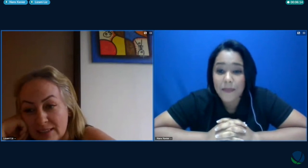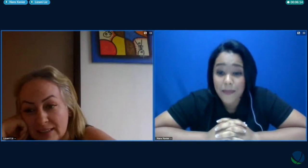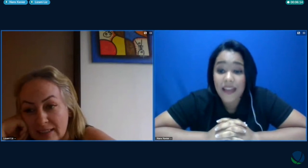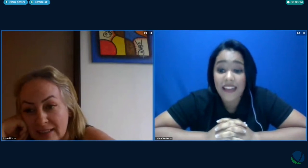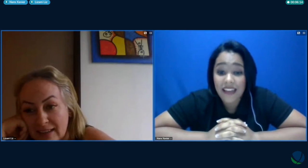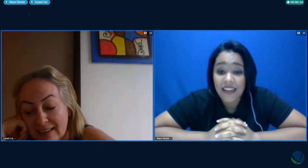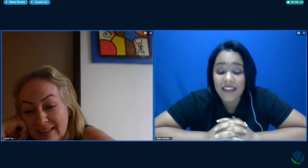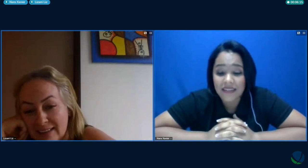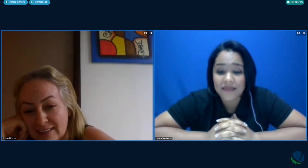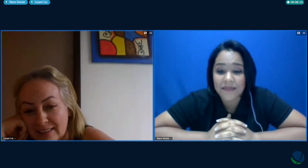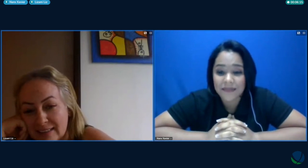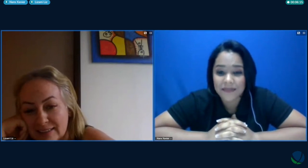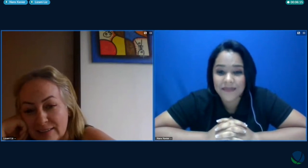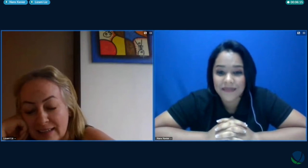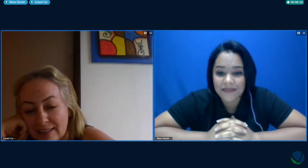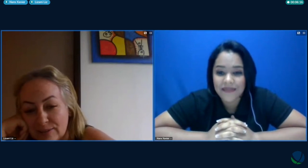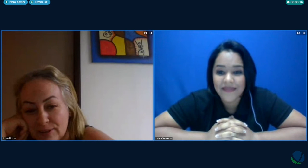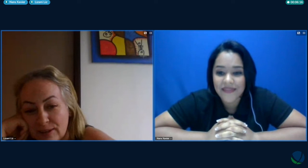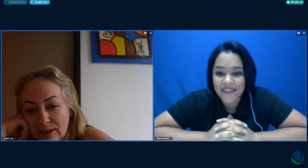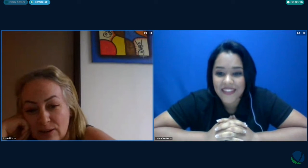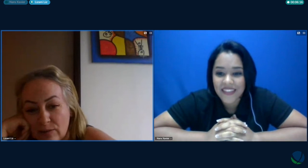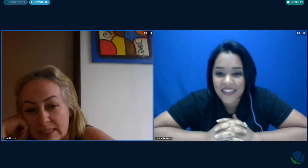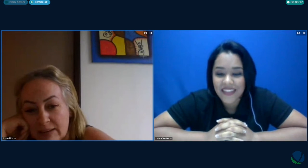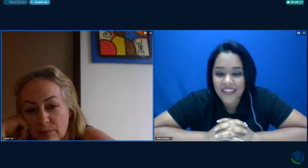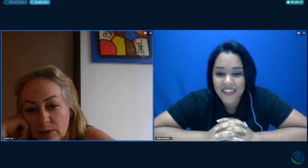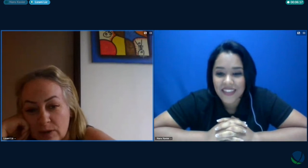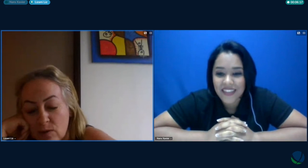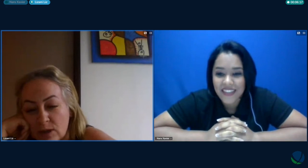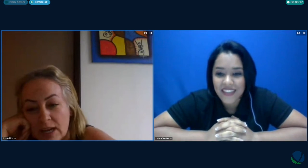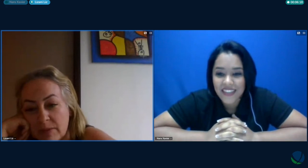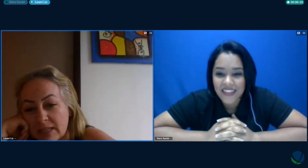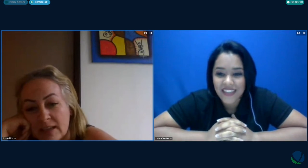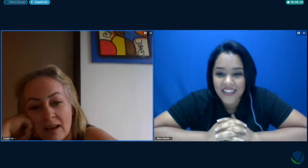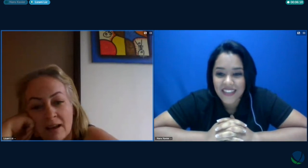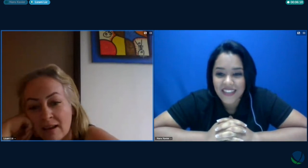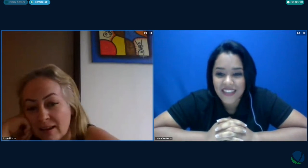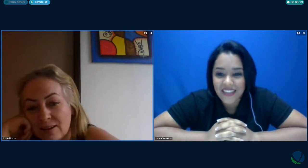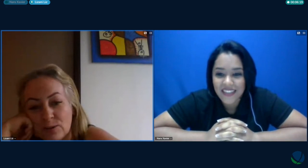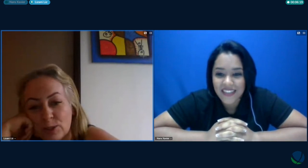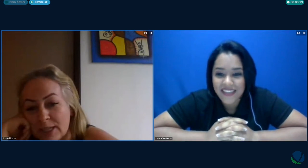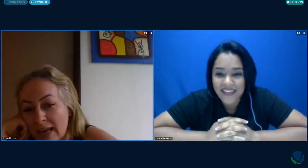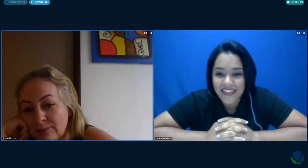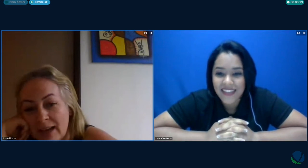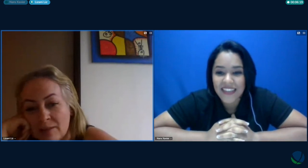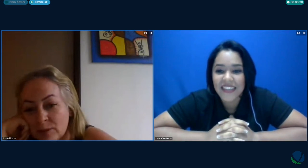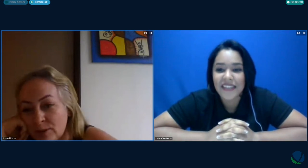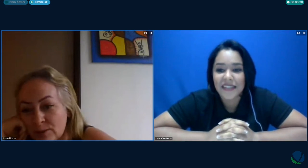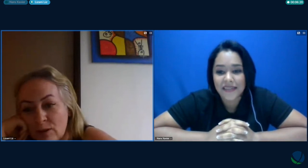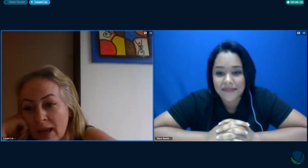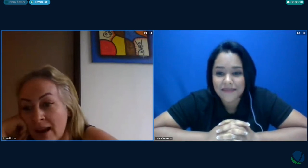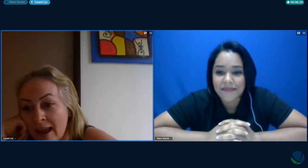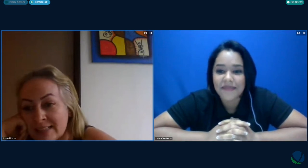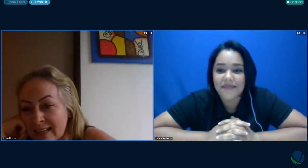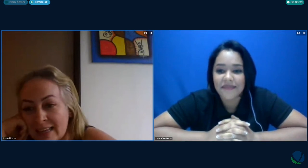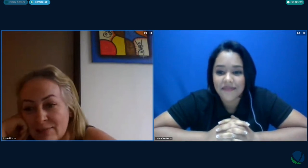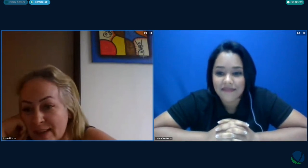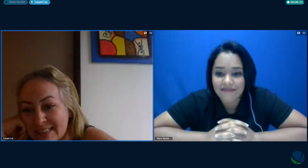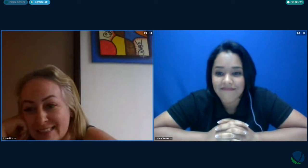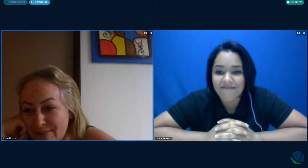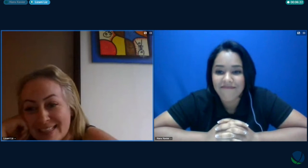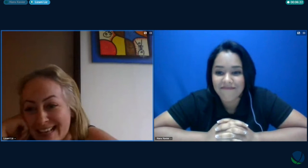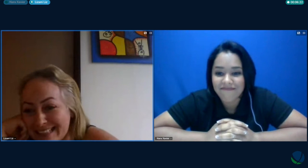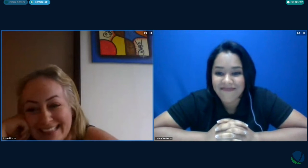muito semelhante, né? É. Da área de trânsito. Daí eu conversava um pouquinho com o Rogério, mas assim, angustiado. Ai, meu Deus, alguém lê isso